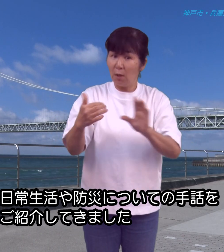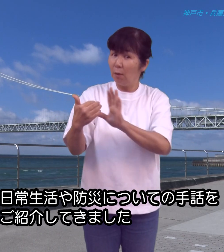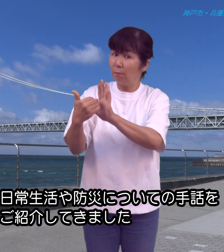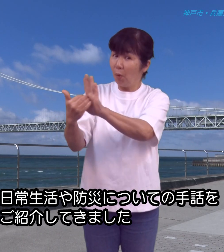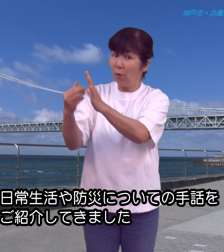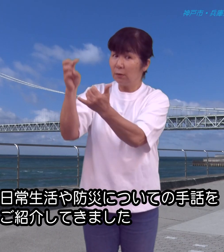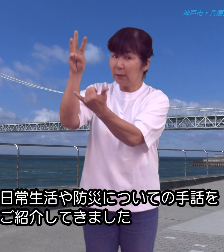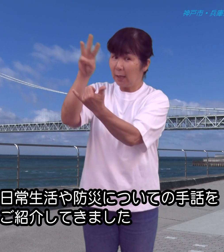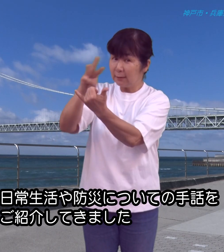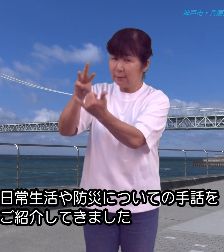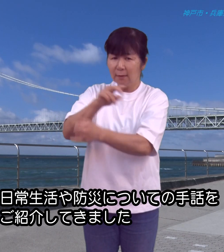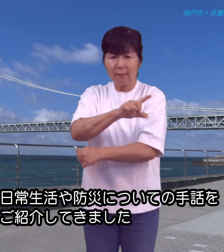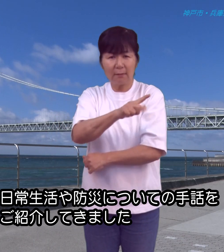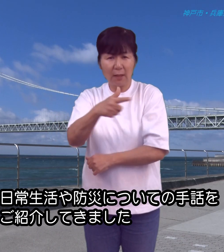日常生活や